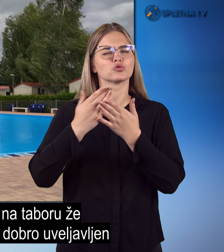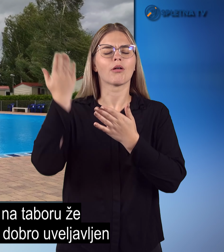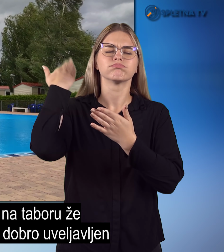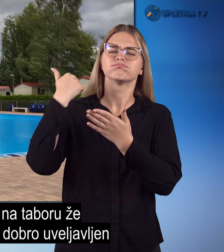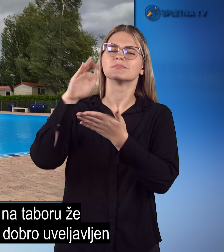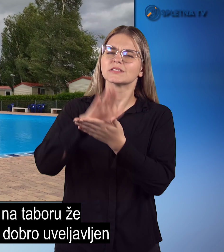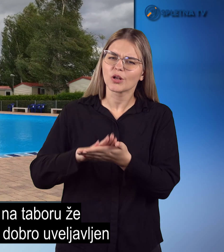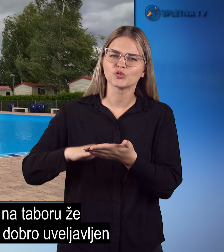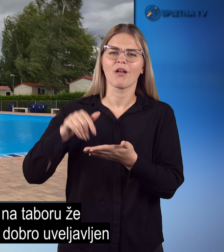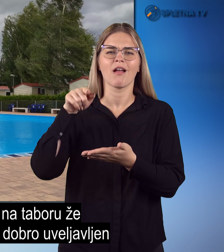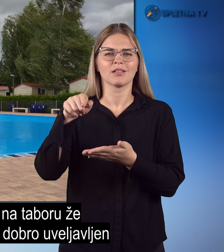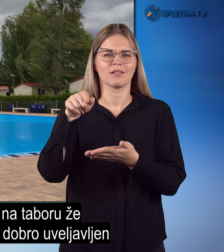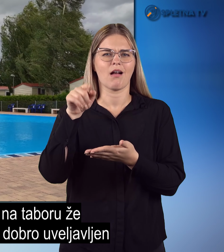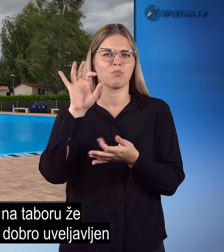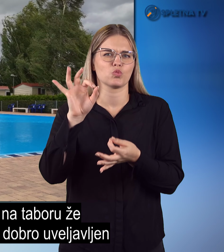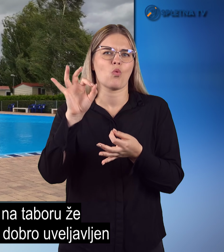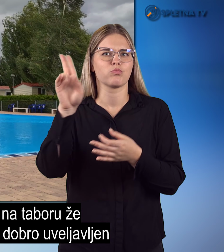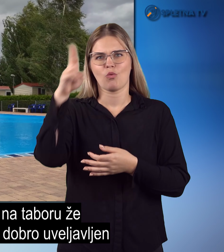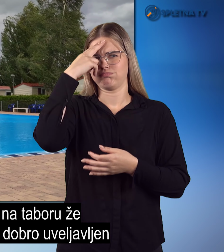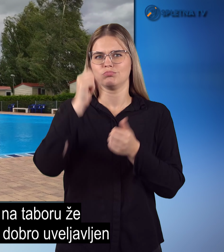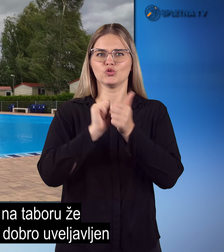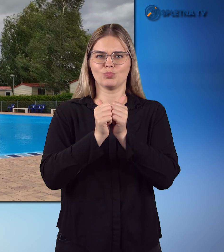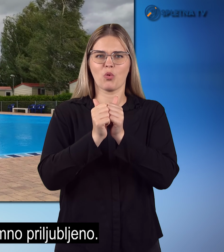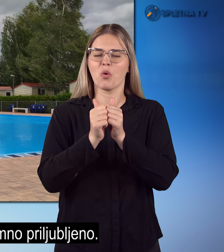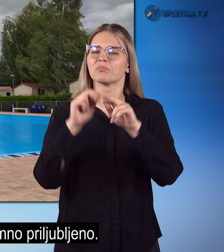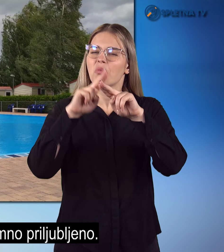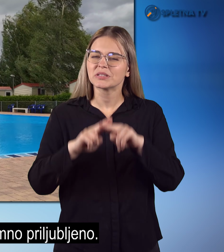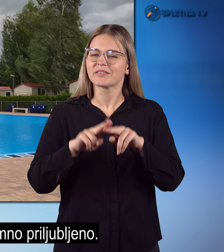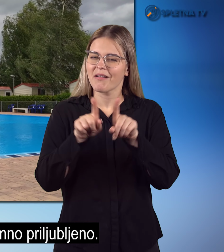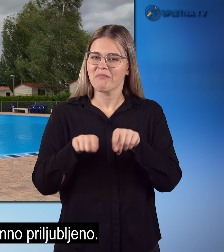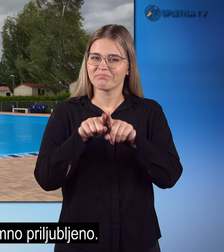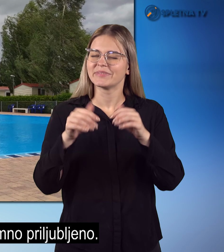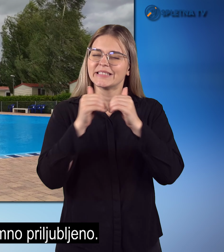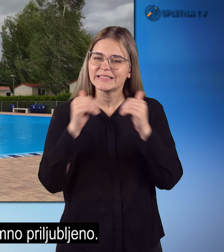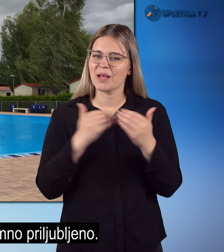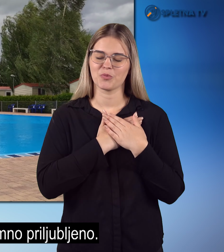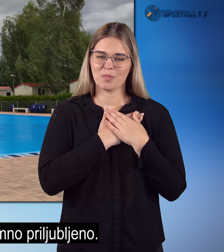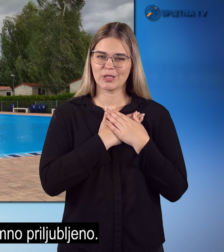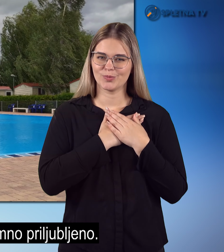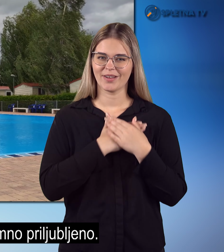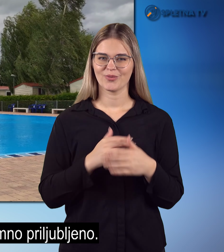samih začetkov dobro uveljavljen šport, ostaja izjemno priljubljeno.